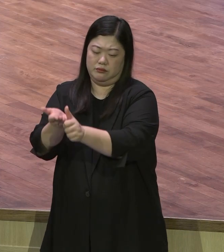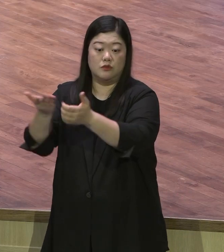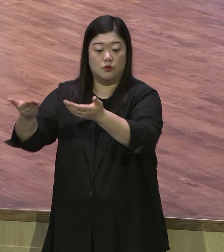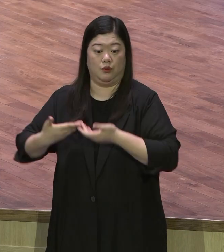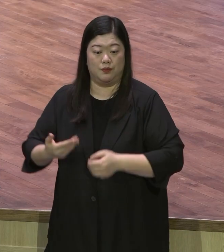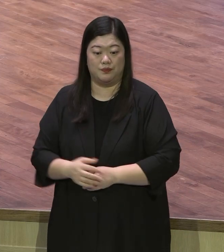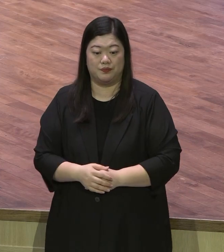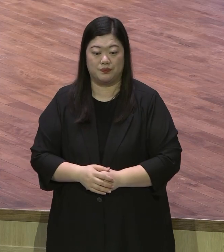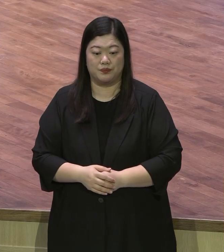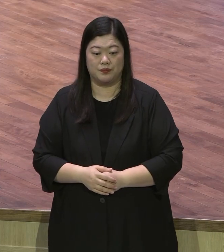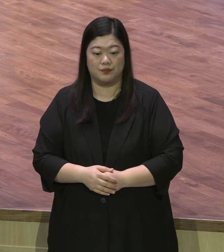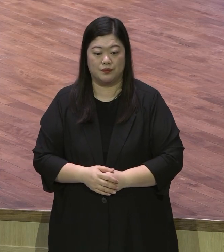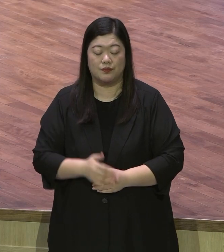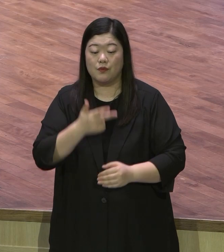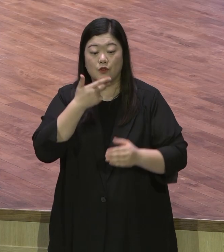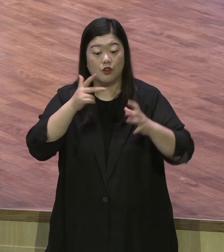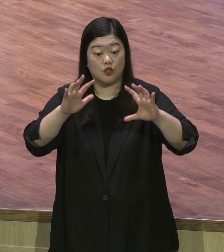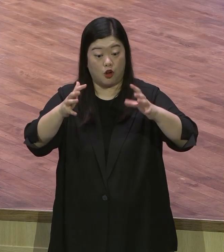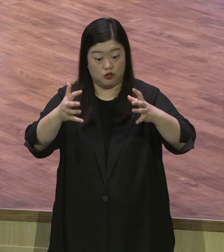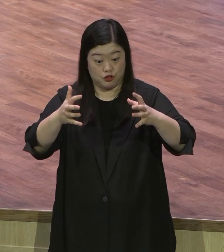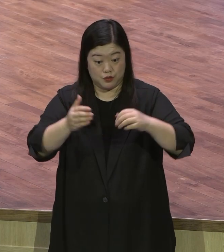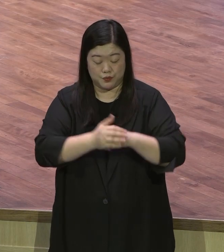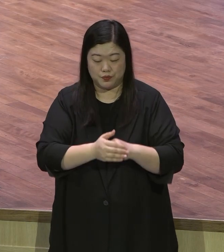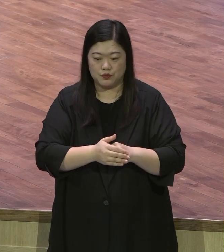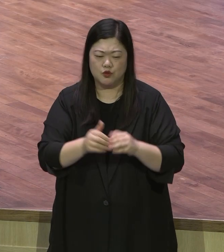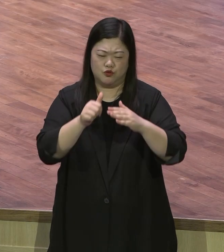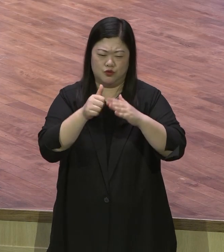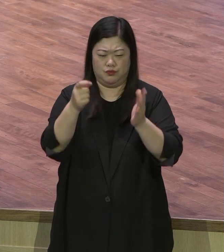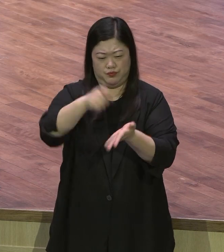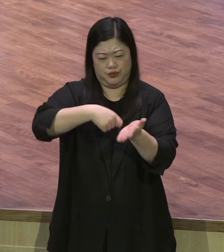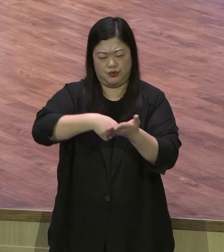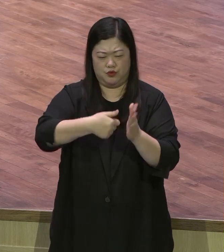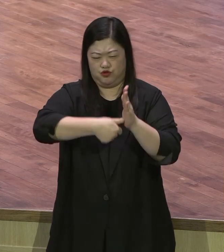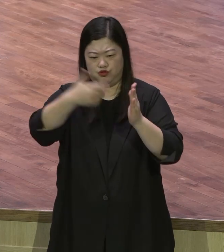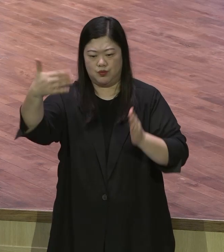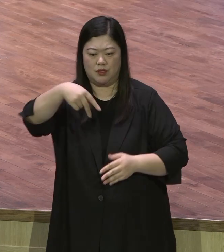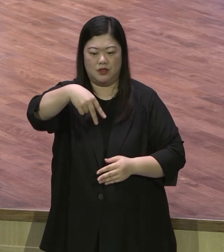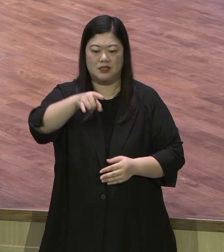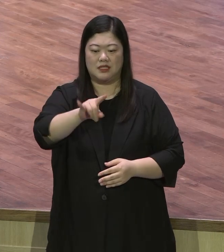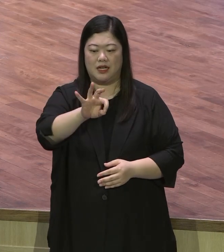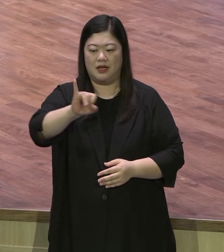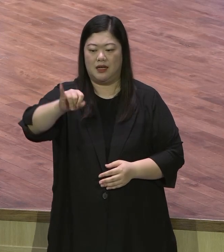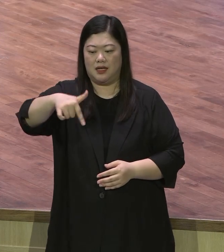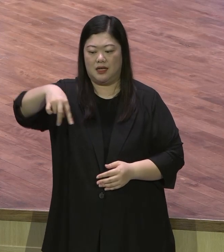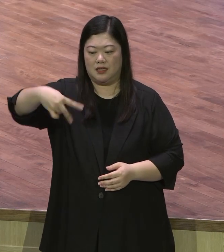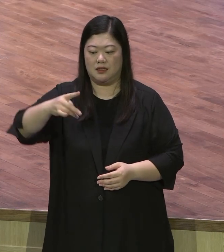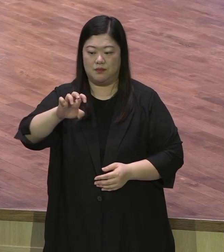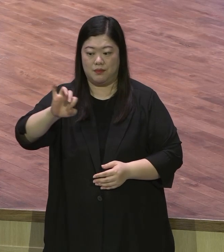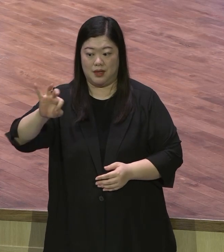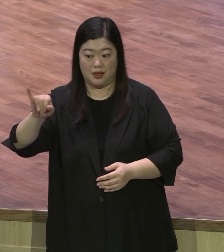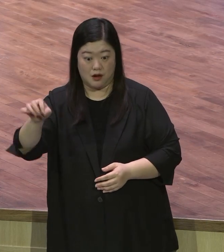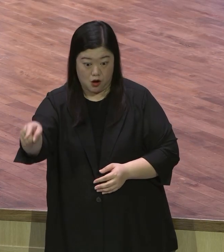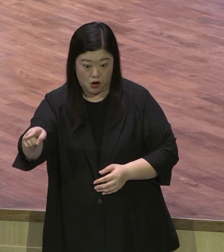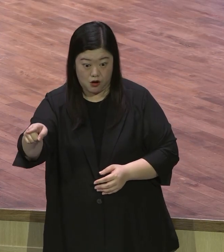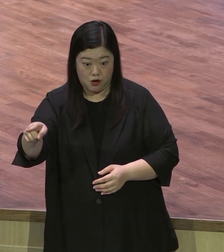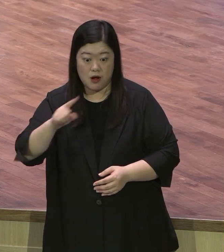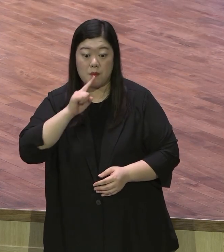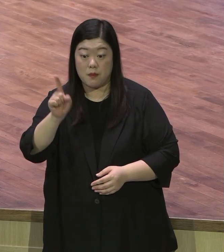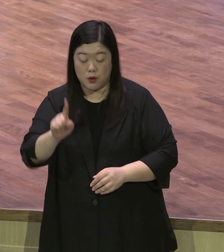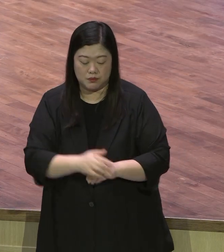영국의 유명한 문호 윌리엄 셰익스피어가 이렇게 말했습니다. 사람은